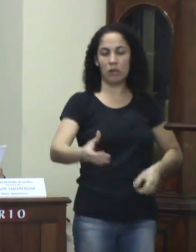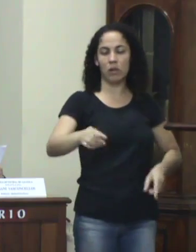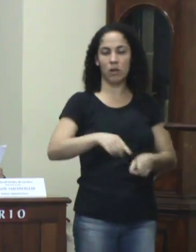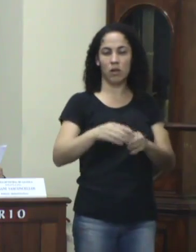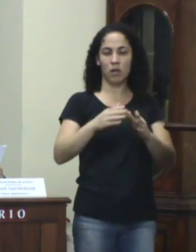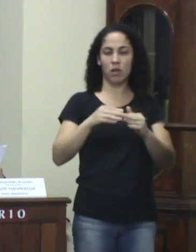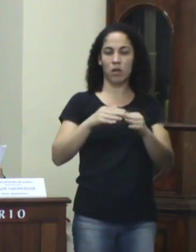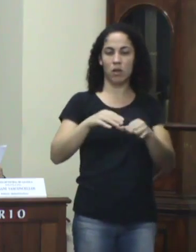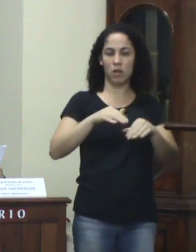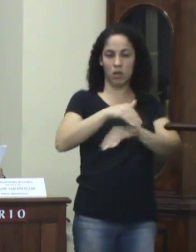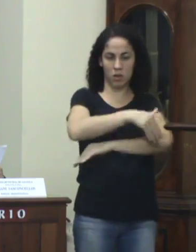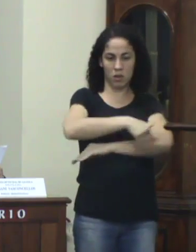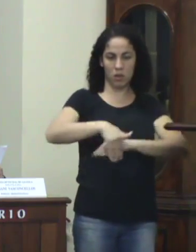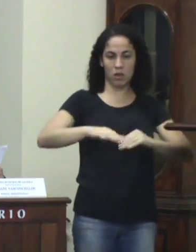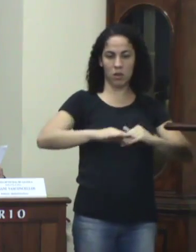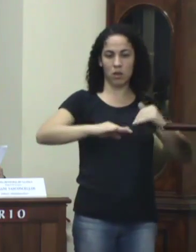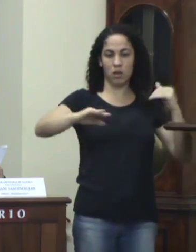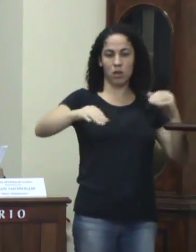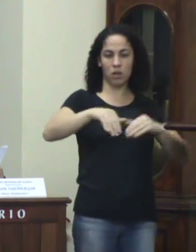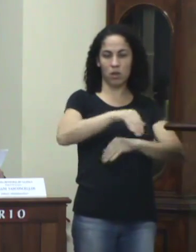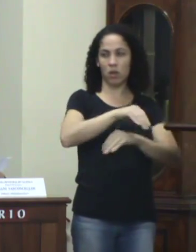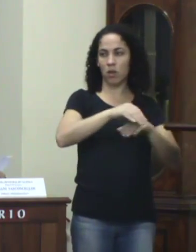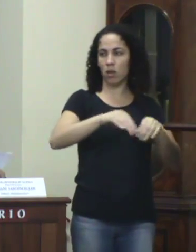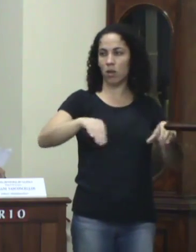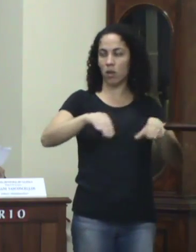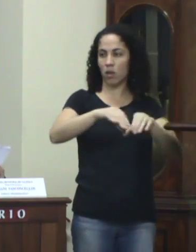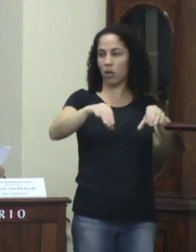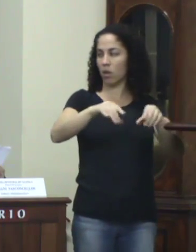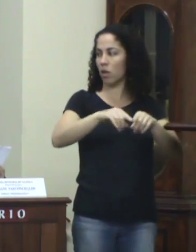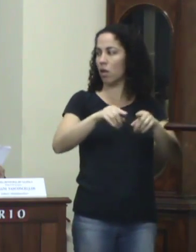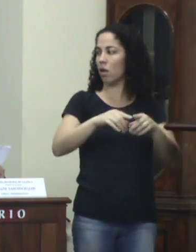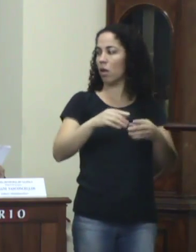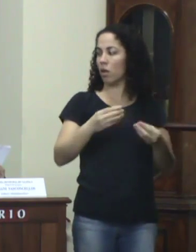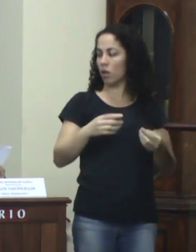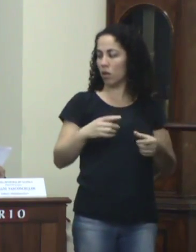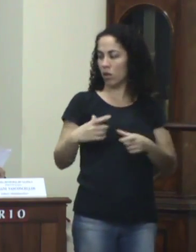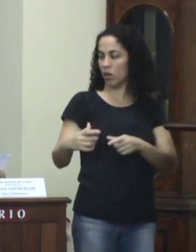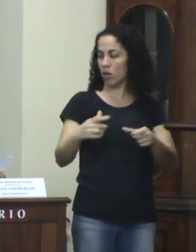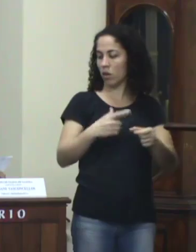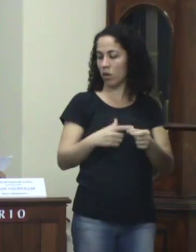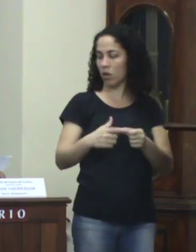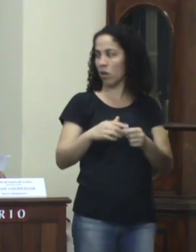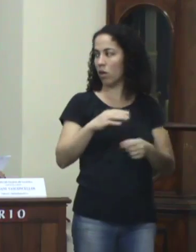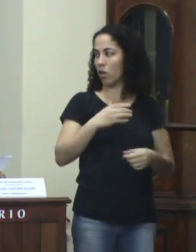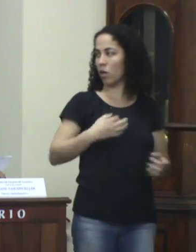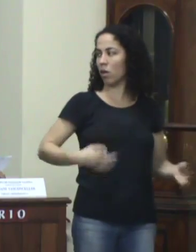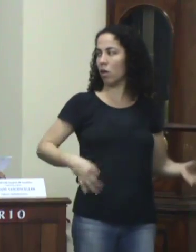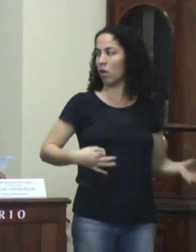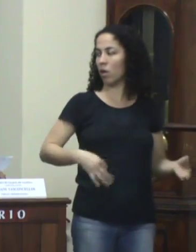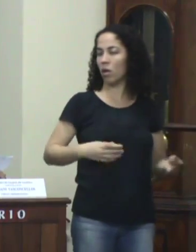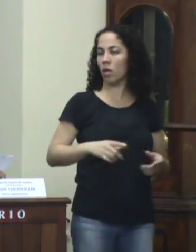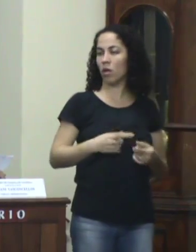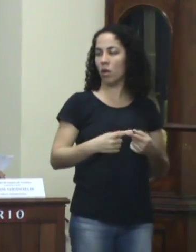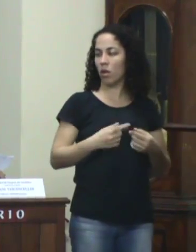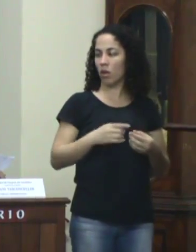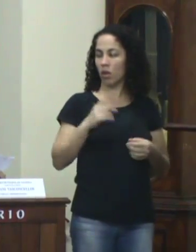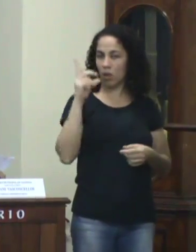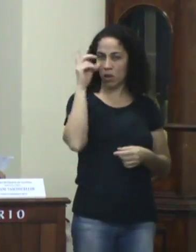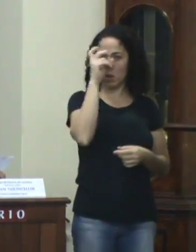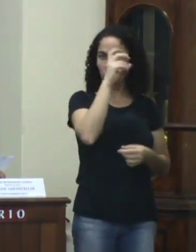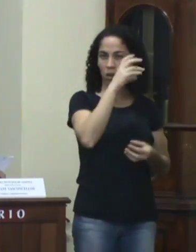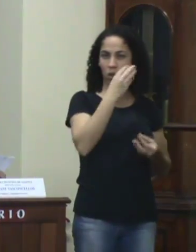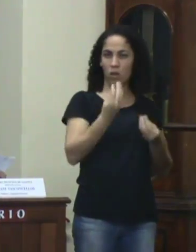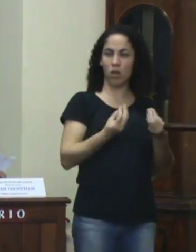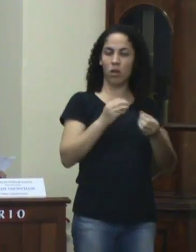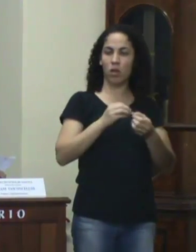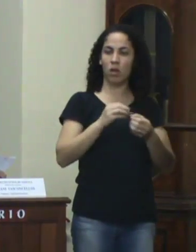a pavimentação das ruas do loteamento de Guarani no Distrito de Conservatório. Justificativa. É notória as dificuldades